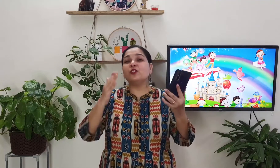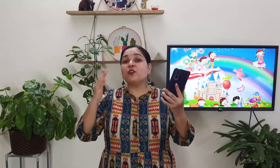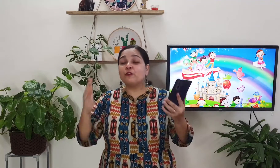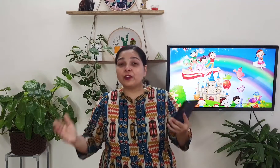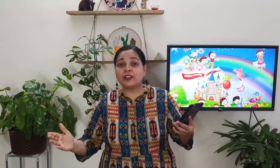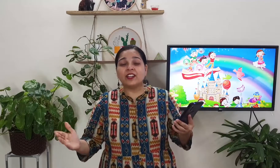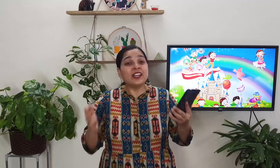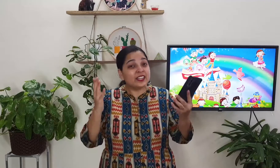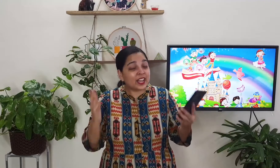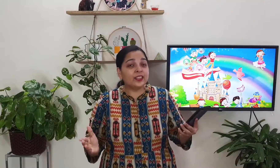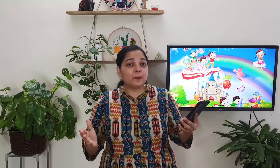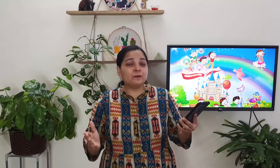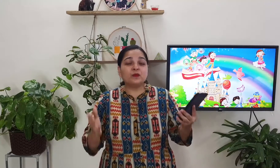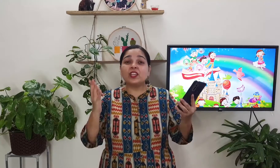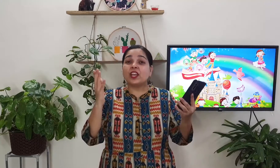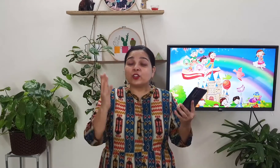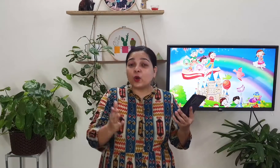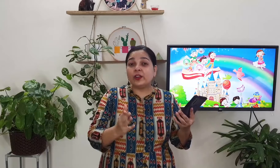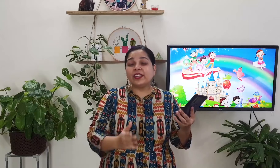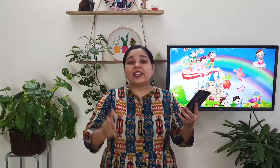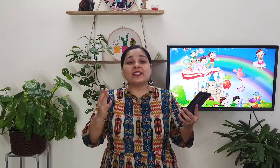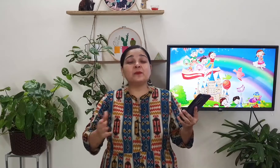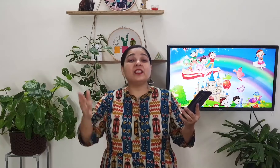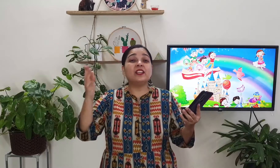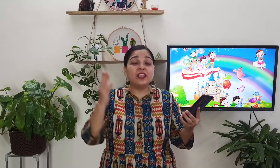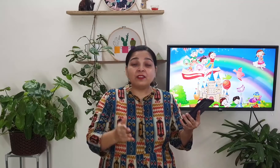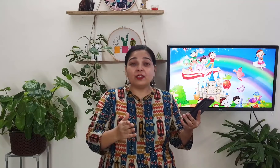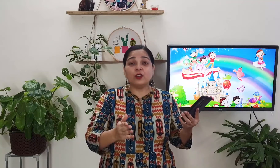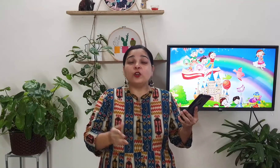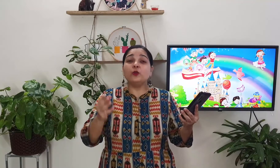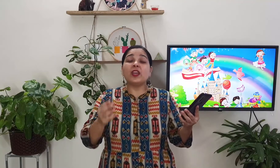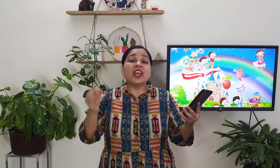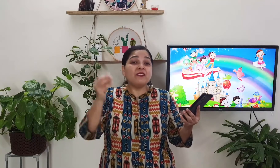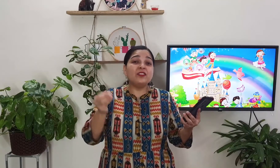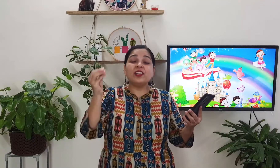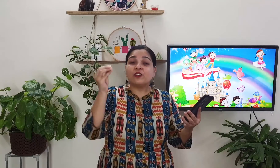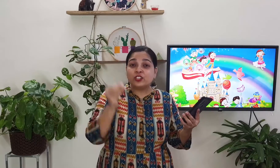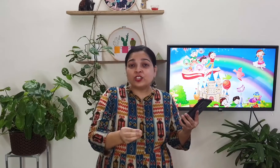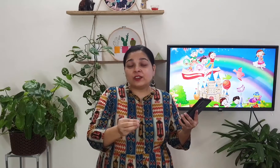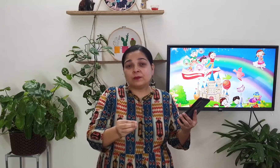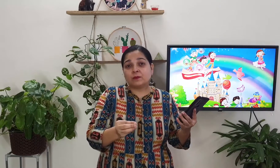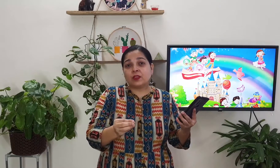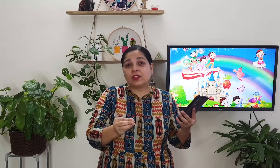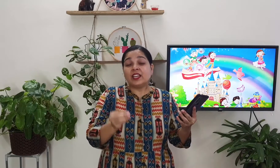இந்த செய்தியை உங்கள் ஃப்ரெண்ட்ஸுக்கு சொல்லுங்கள். தேவன் ஒவ்வொரு கிறிஸ்துவனுக்கும் இயேசுவின் பெயரில்